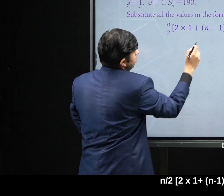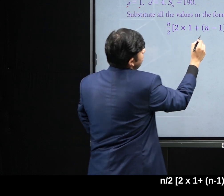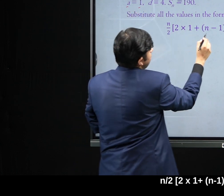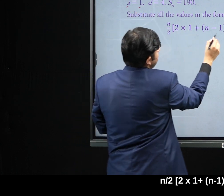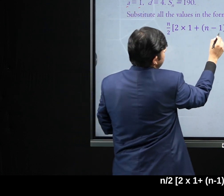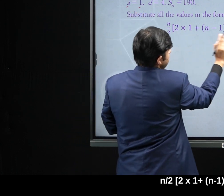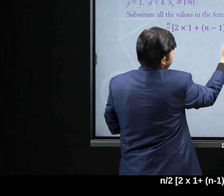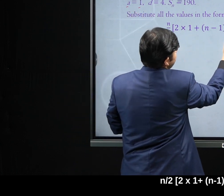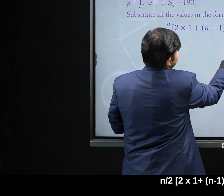190.